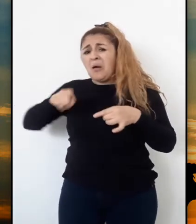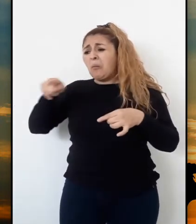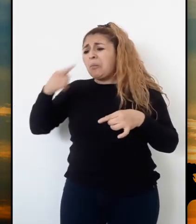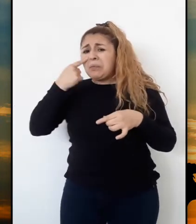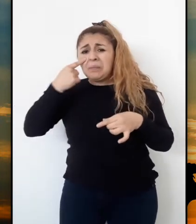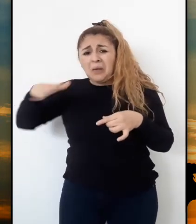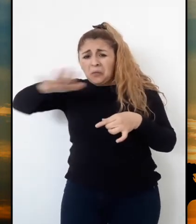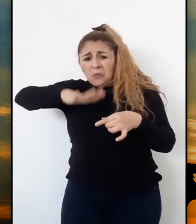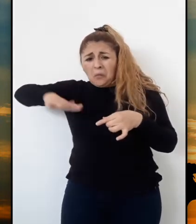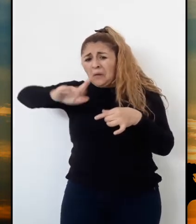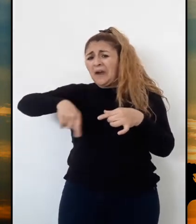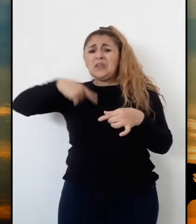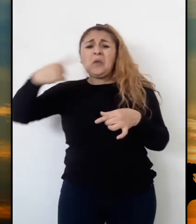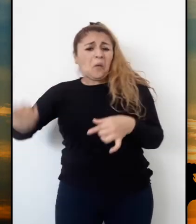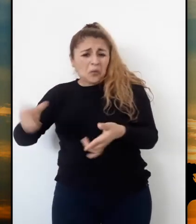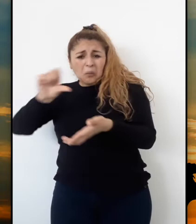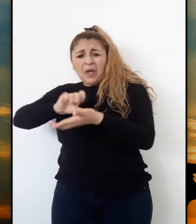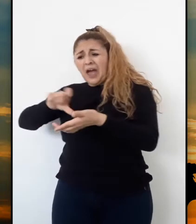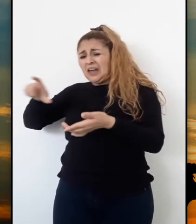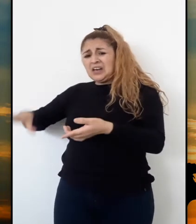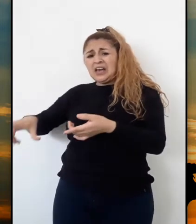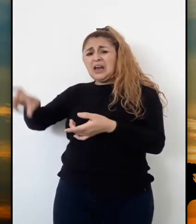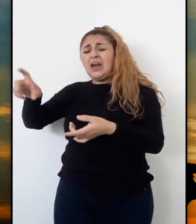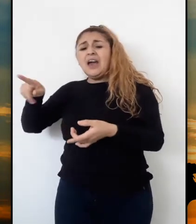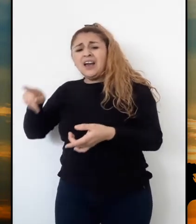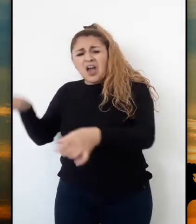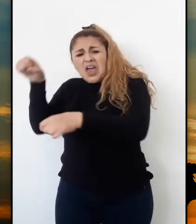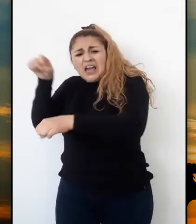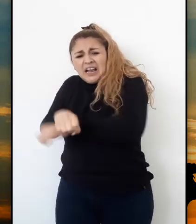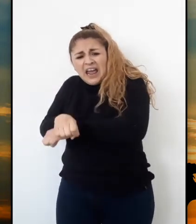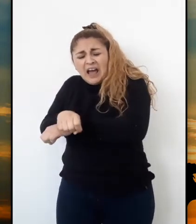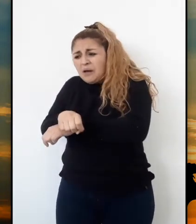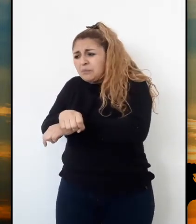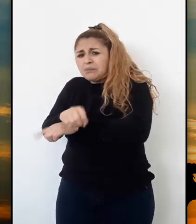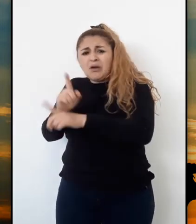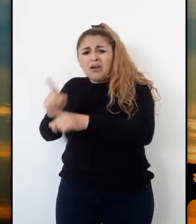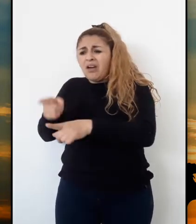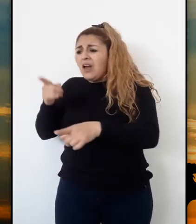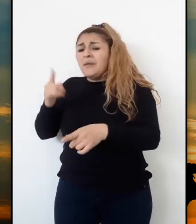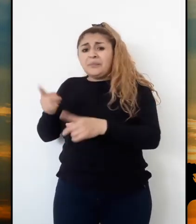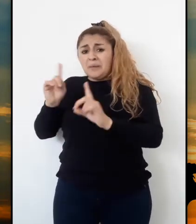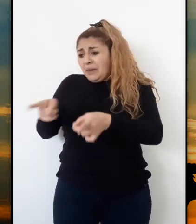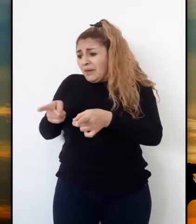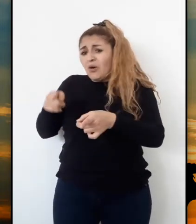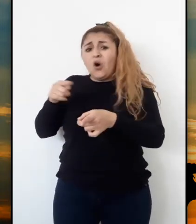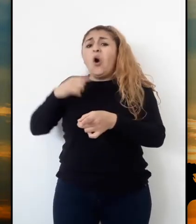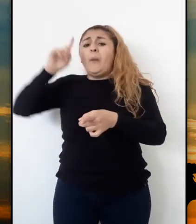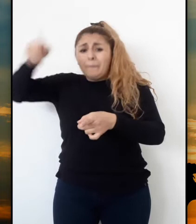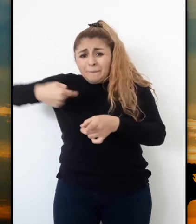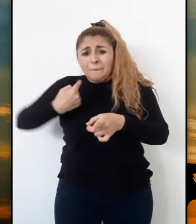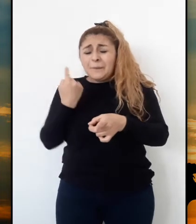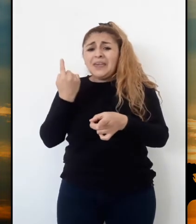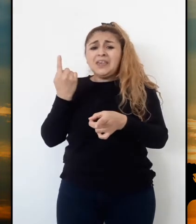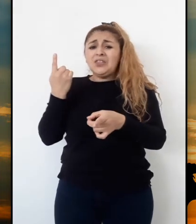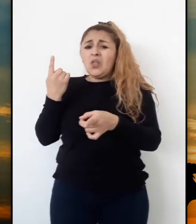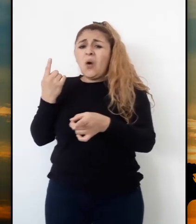injusticias hechas hacia su vida. Dieu était en train de travailler avec toutes les choses. Dios